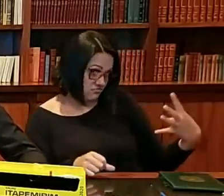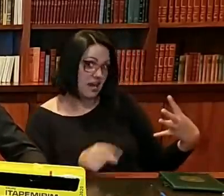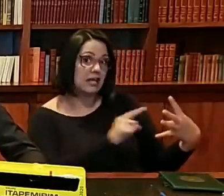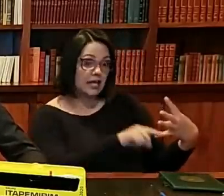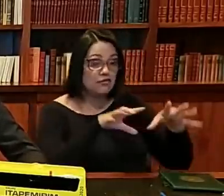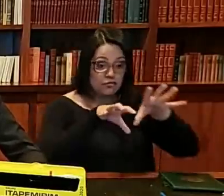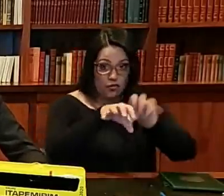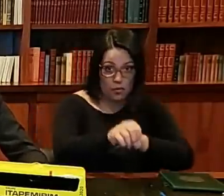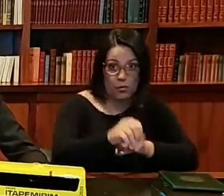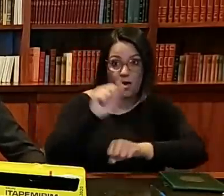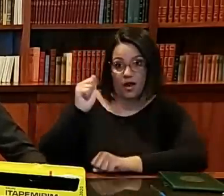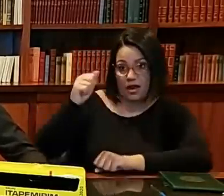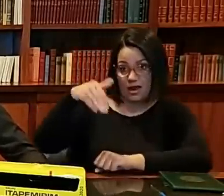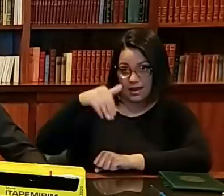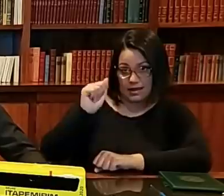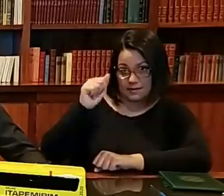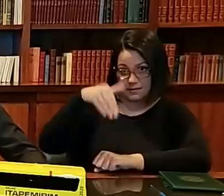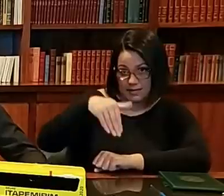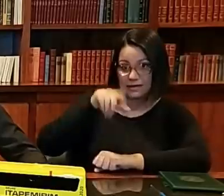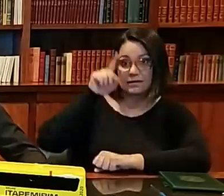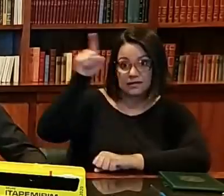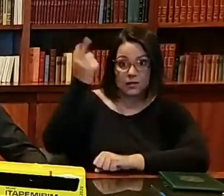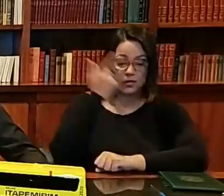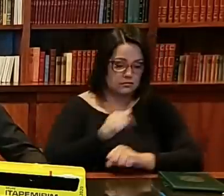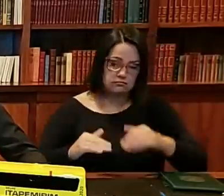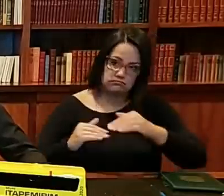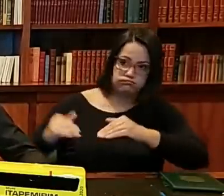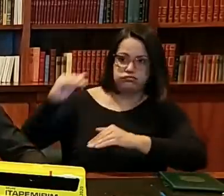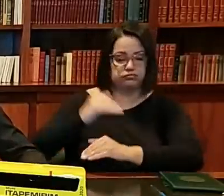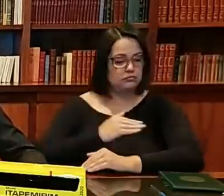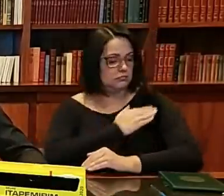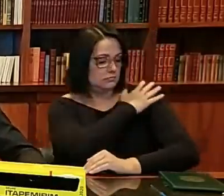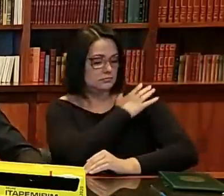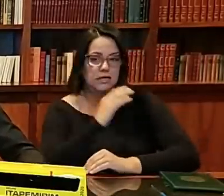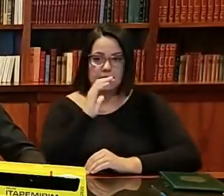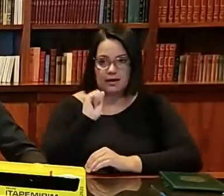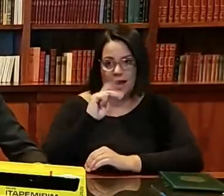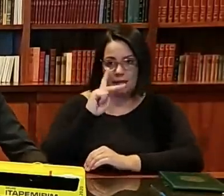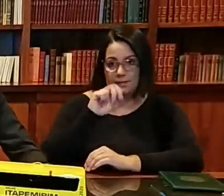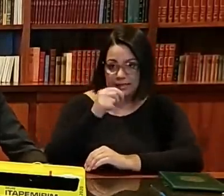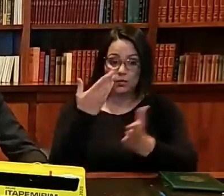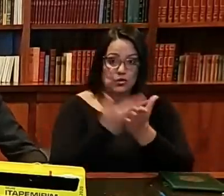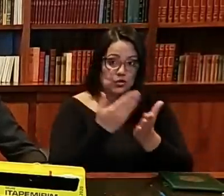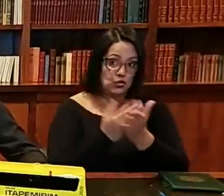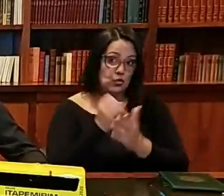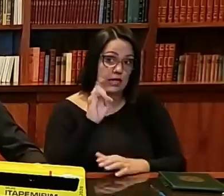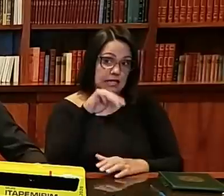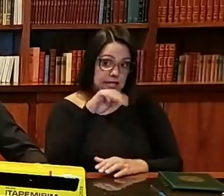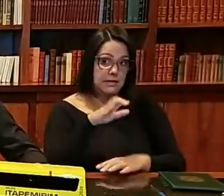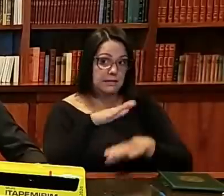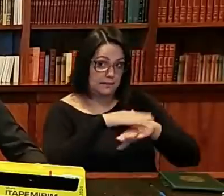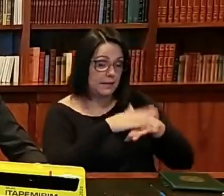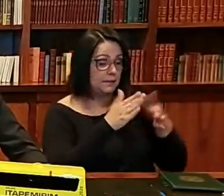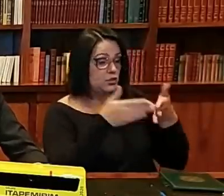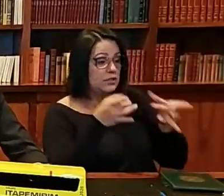Negras. Depois chegou ao posto de capitão. Fez um IME também, um IME igual você. Daí ele pediu demissão do